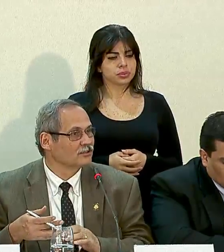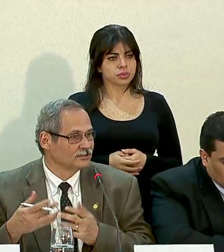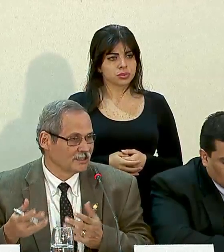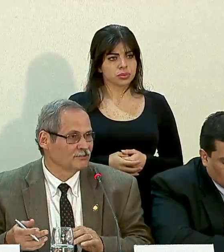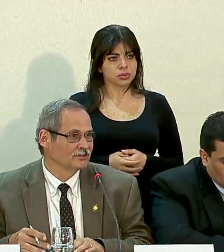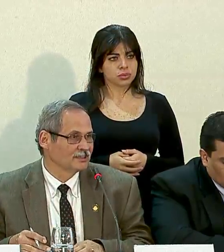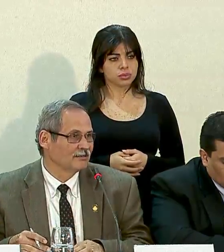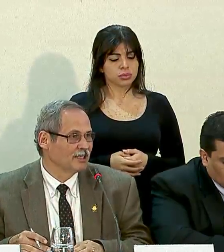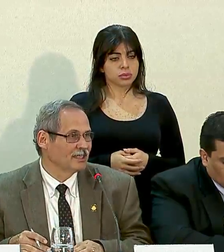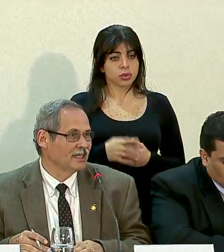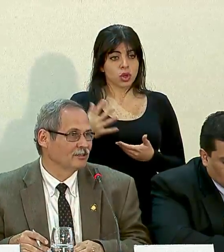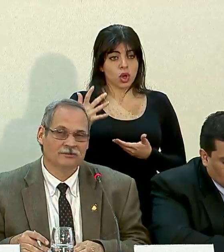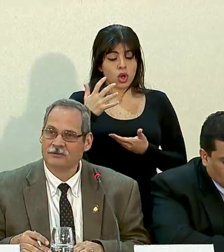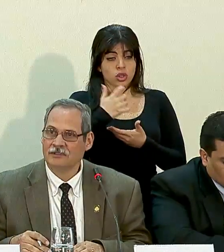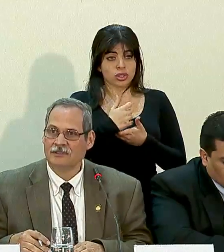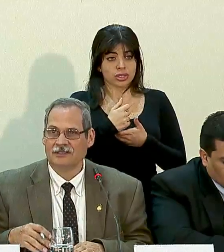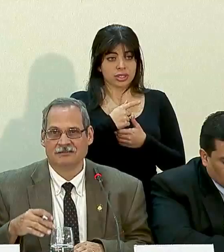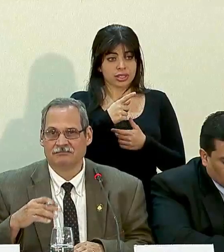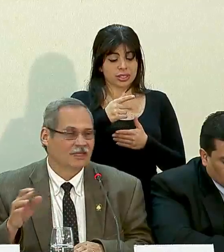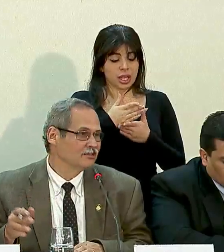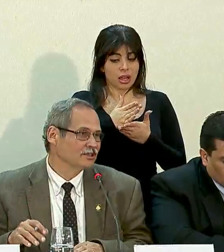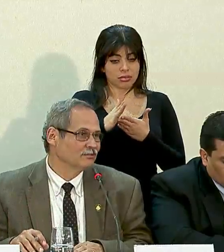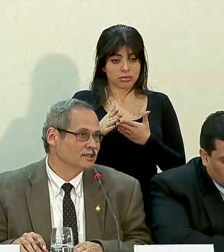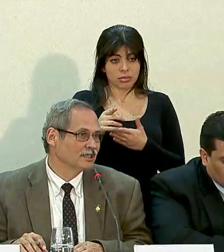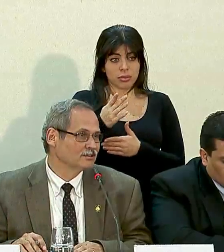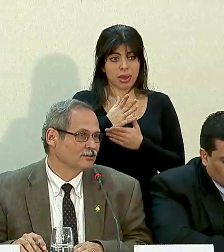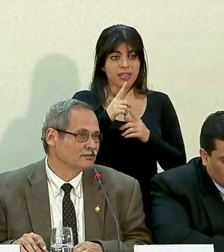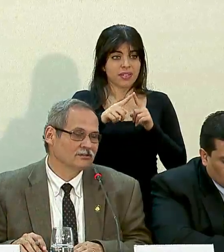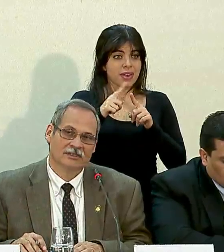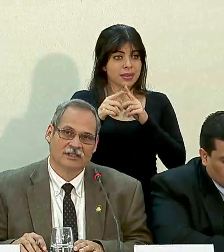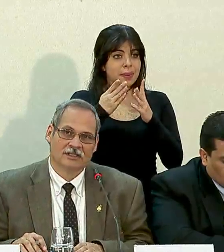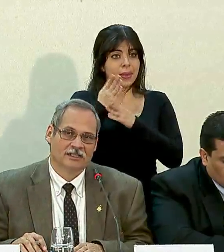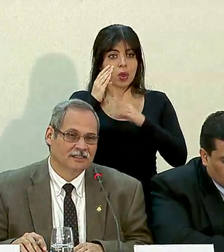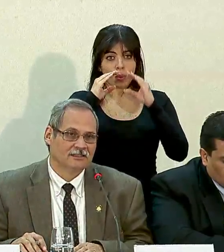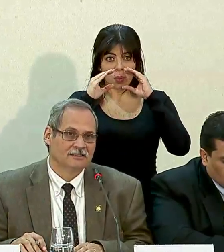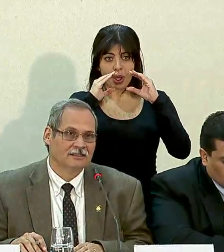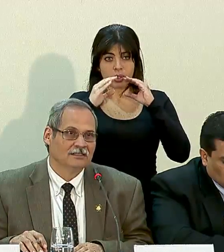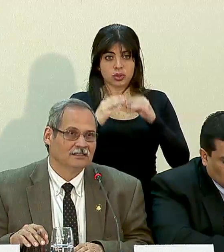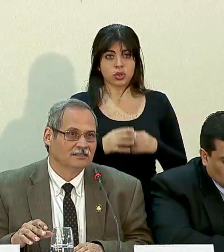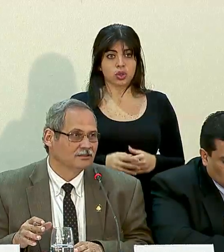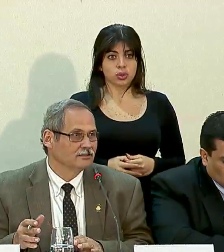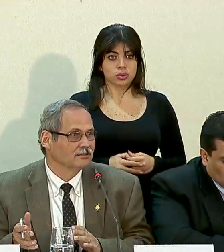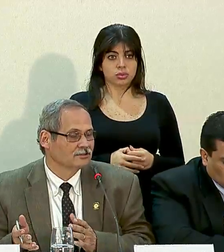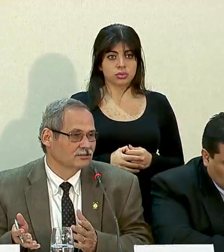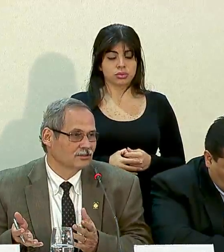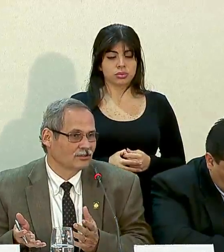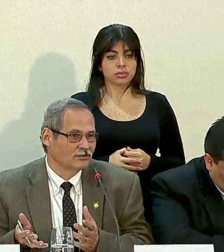los conceptos que se han manejado en medios de comunicación